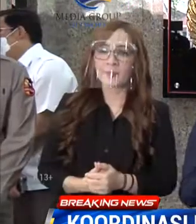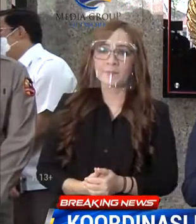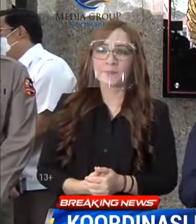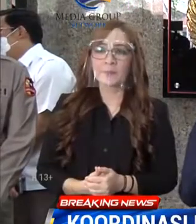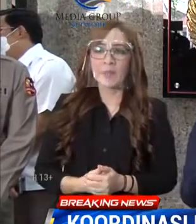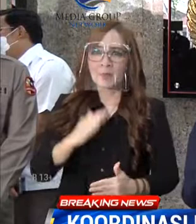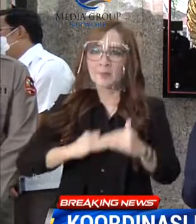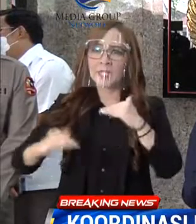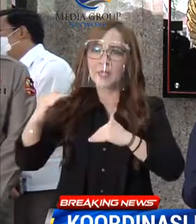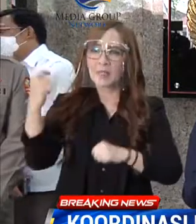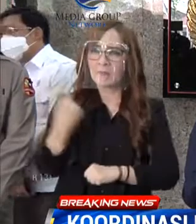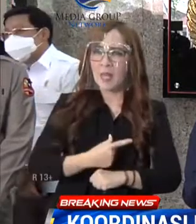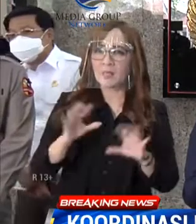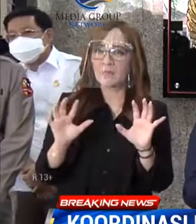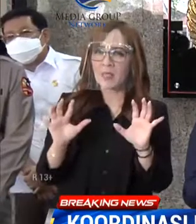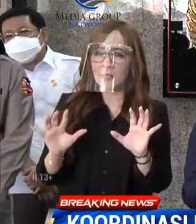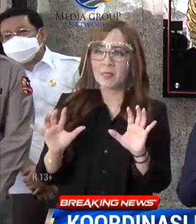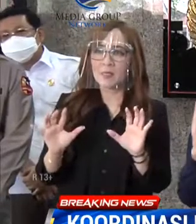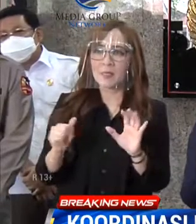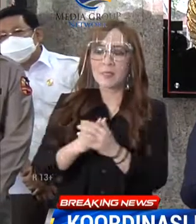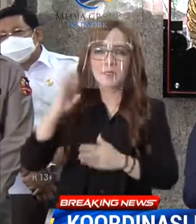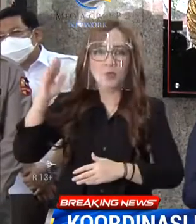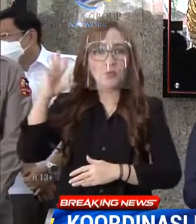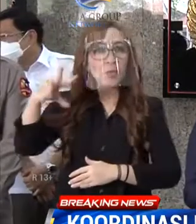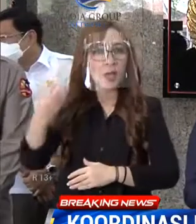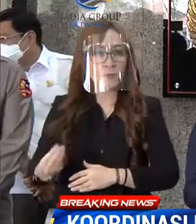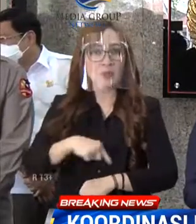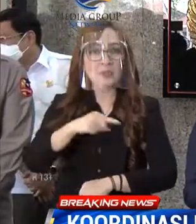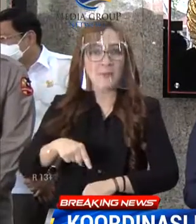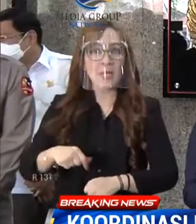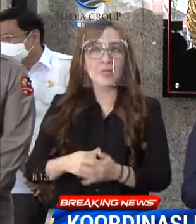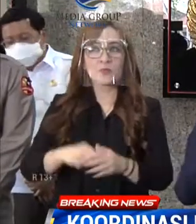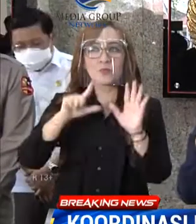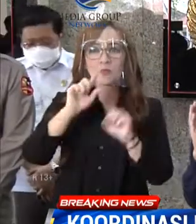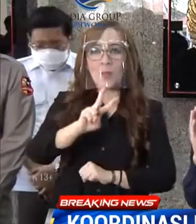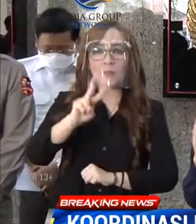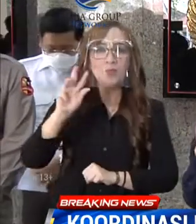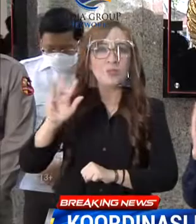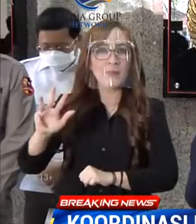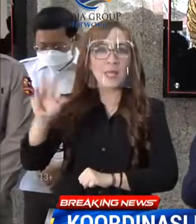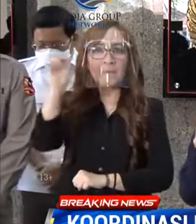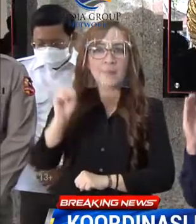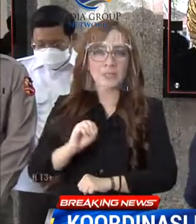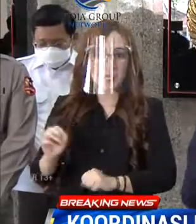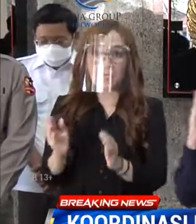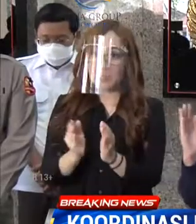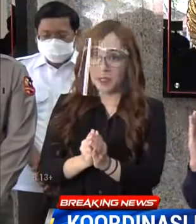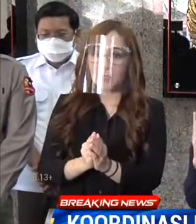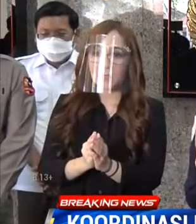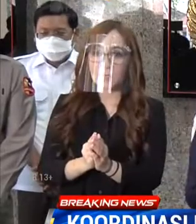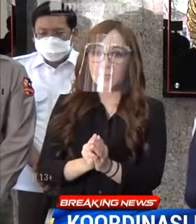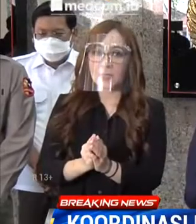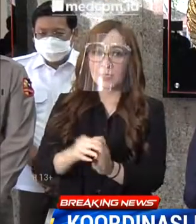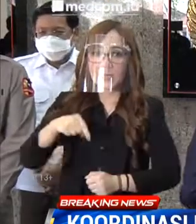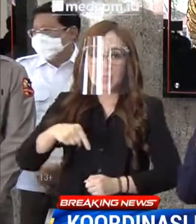Jadi peningkatan tertinggi di pada saat arus mudik itu sampai 29%. Dan kemudian ada juga karena ini ada